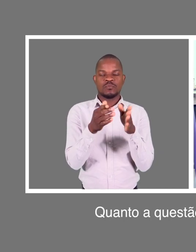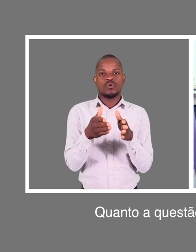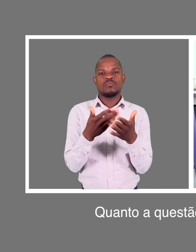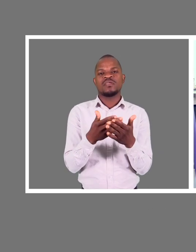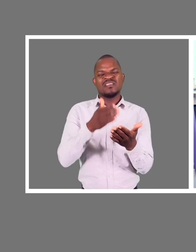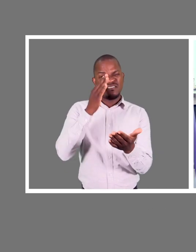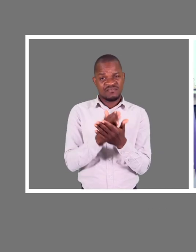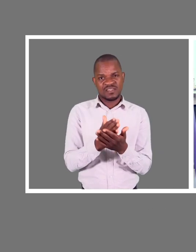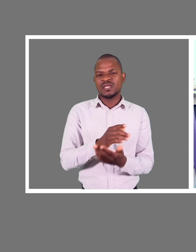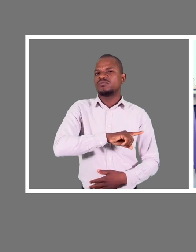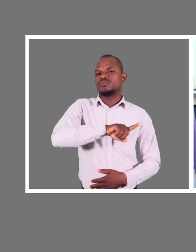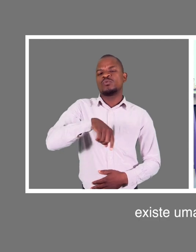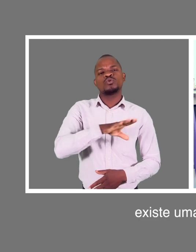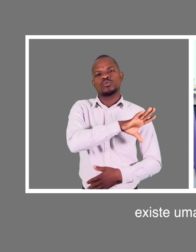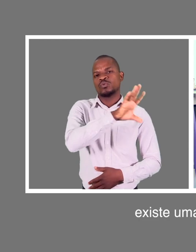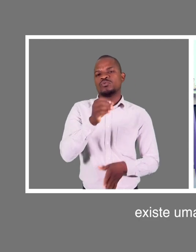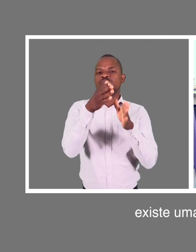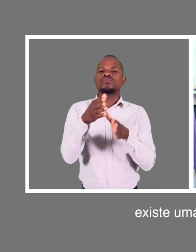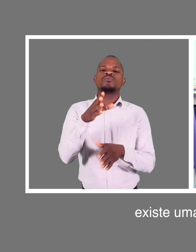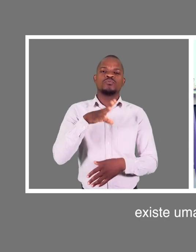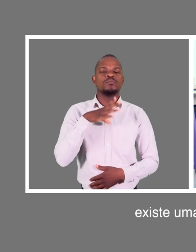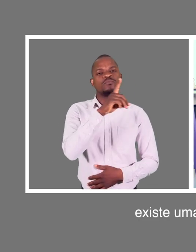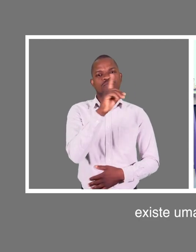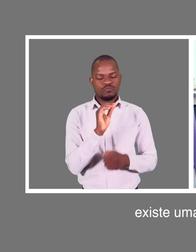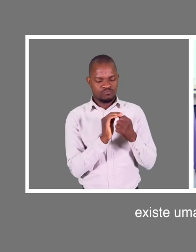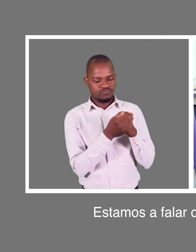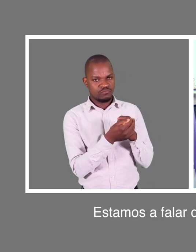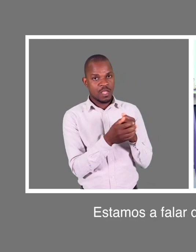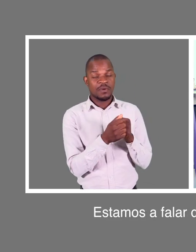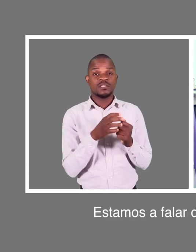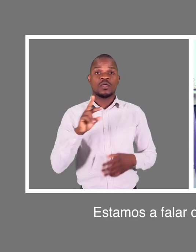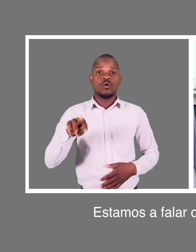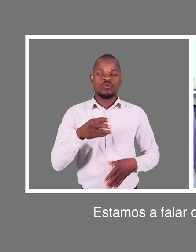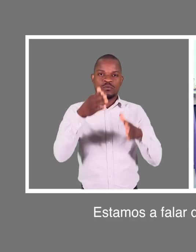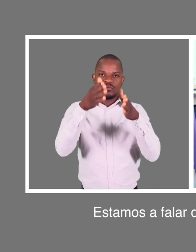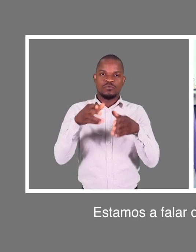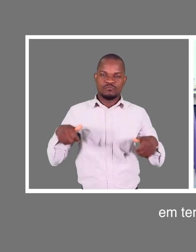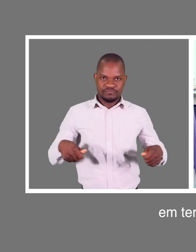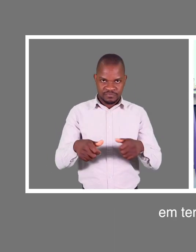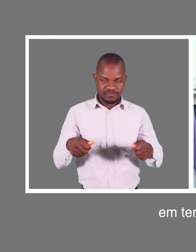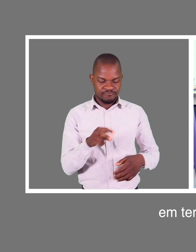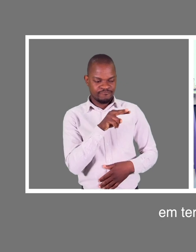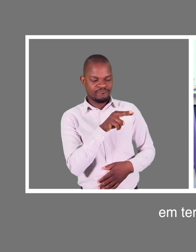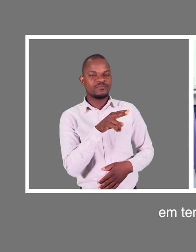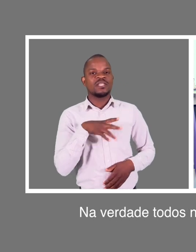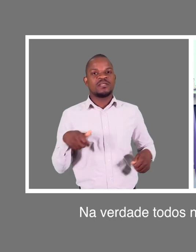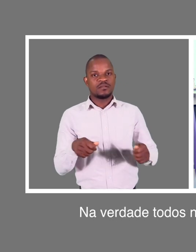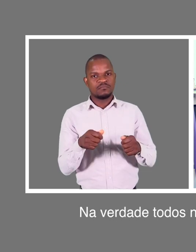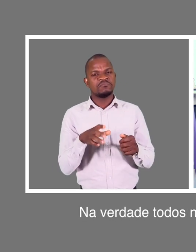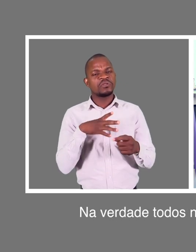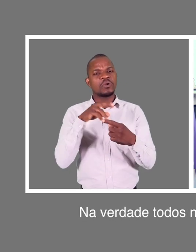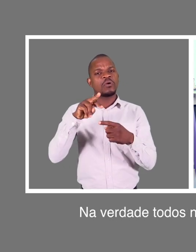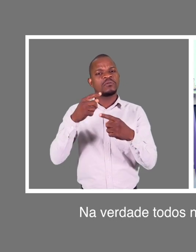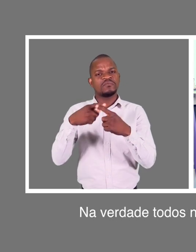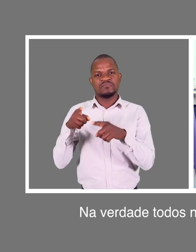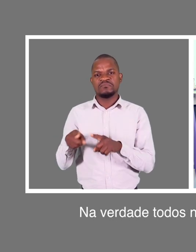deficiências, não deficiências, na verdade, existe uma espécie de ambiguidade, estamos a falar de uma espécie de complexidade, em termos de entendimento, porque as